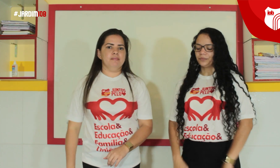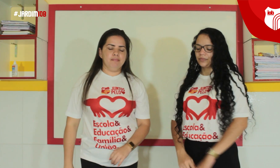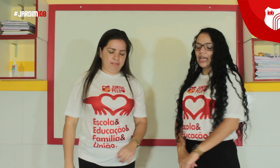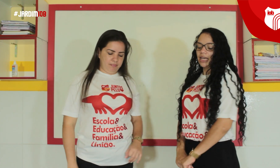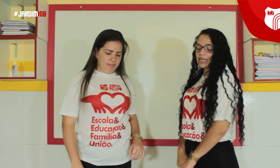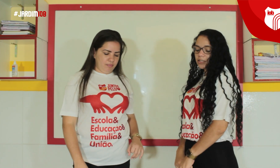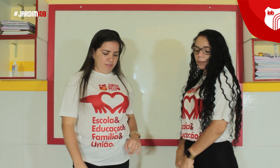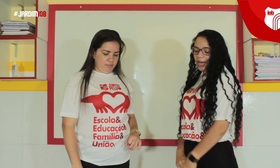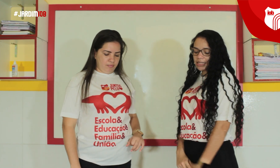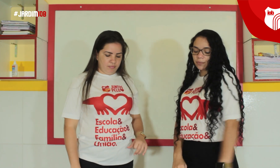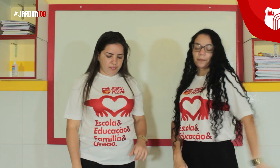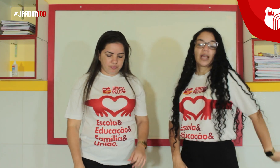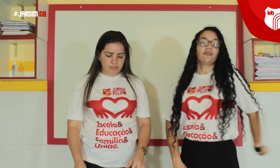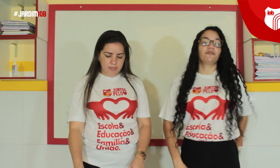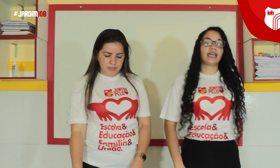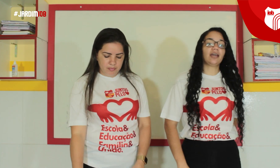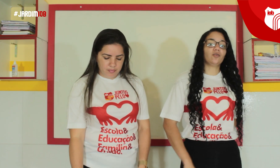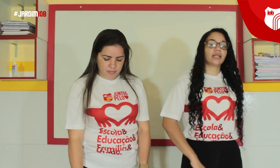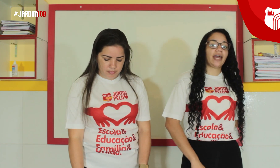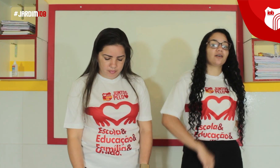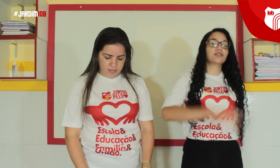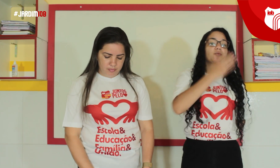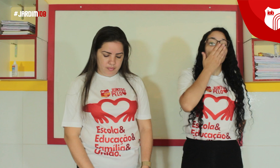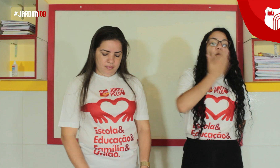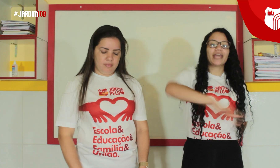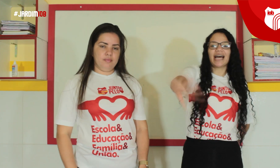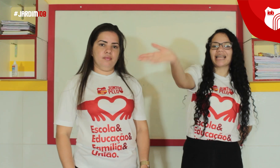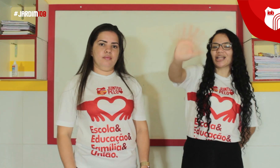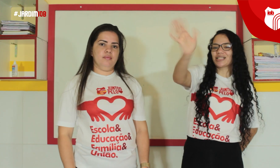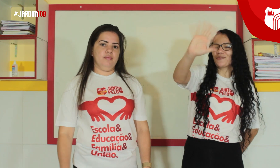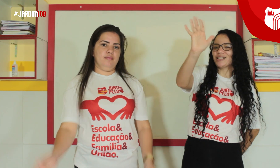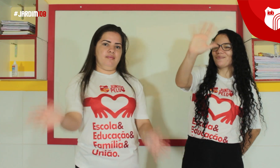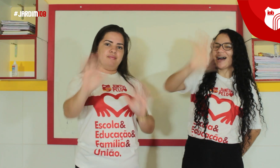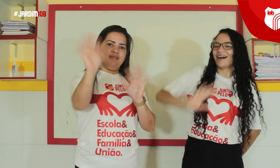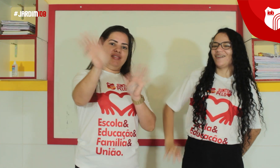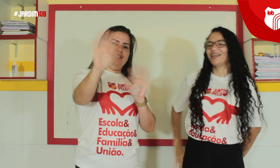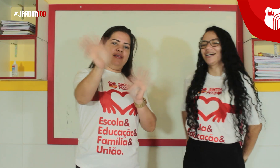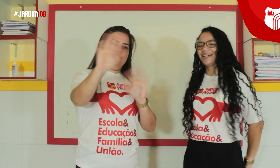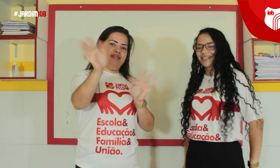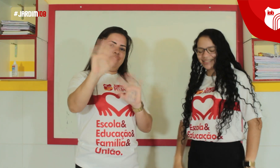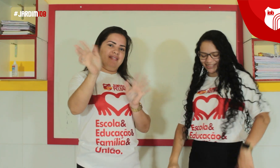Isso mesmo. Fiquem com Deus e até nossa próxima aula.